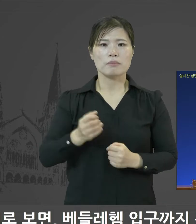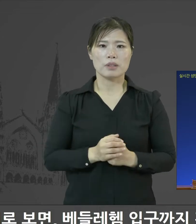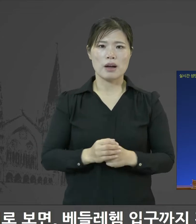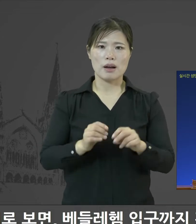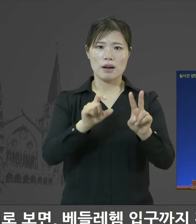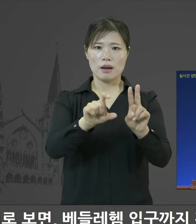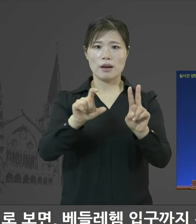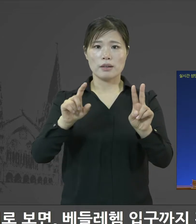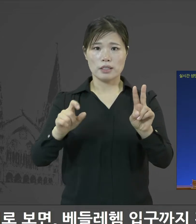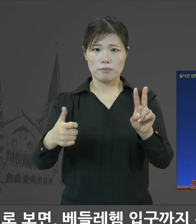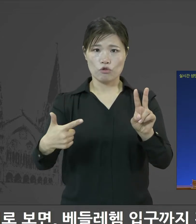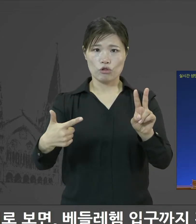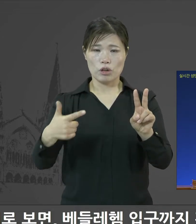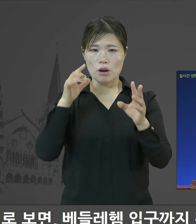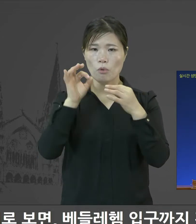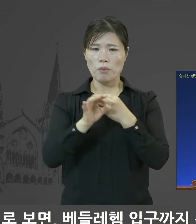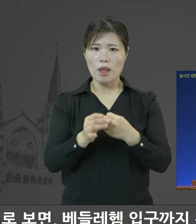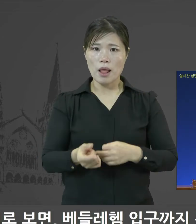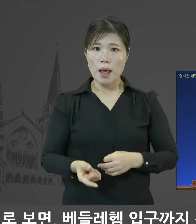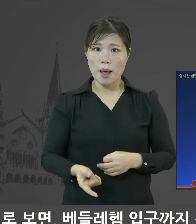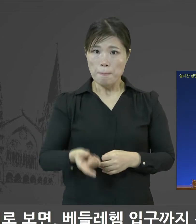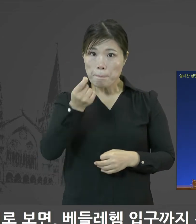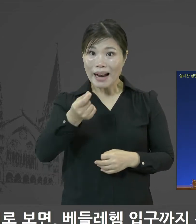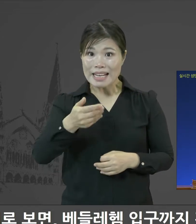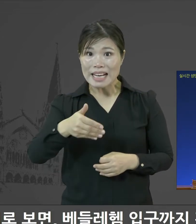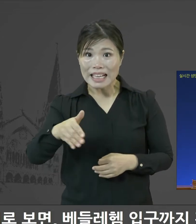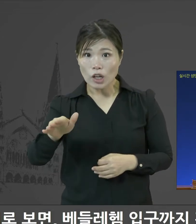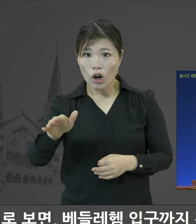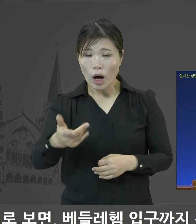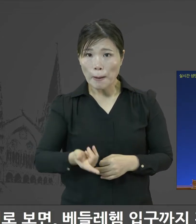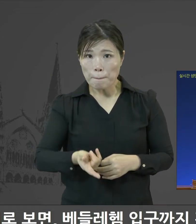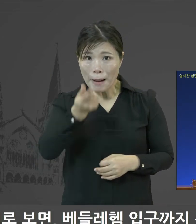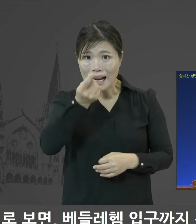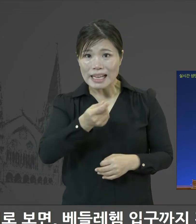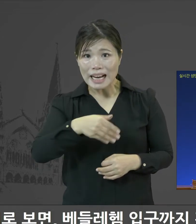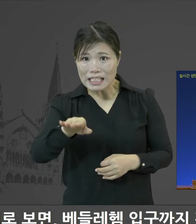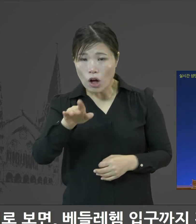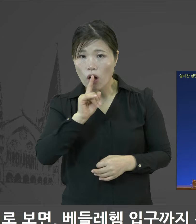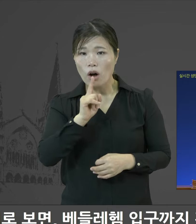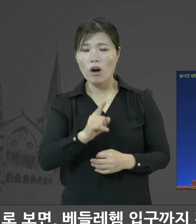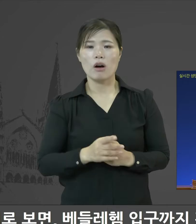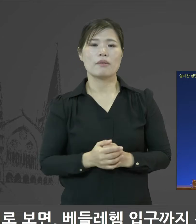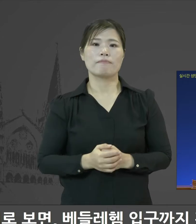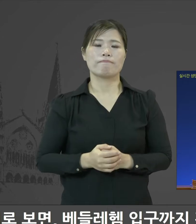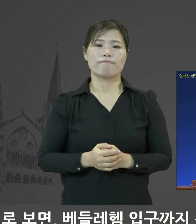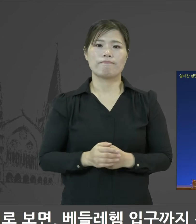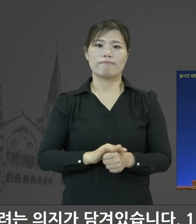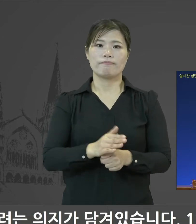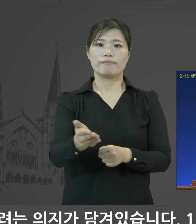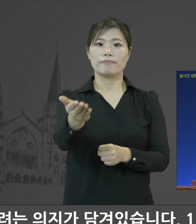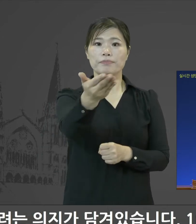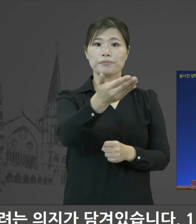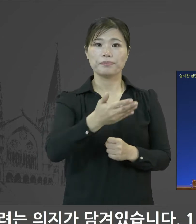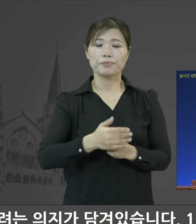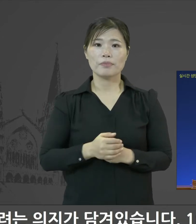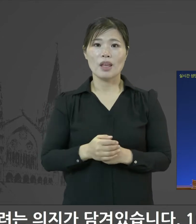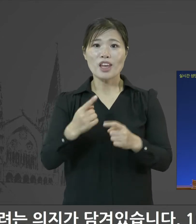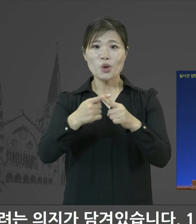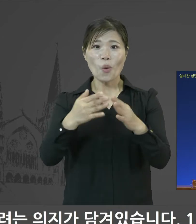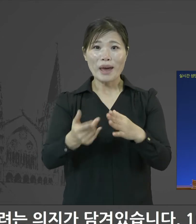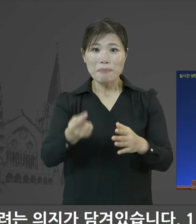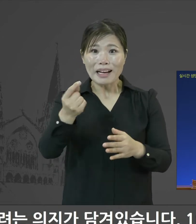보면 빨리 가서, 빨리 가서. 사랑하는 여러분, 오늘 교회에 빨리